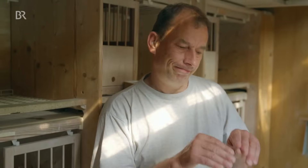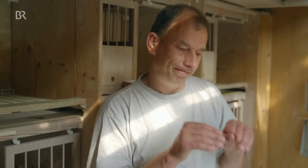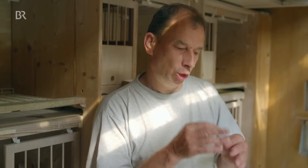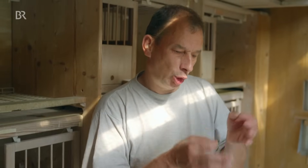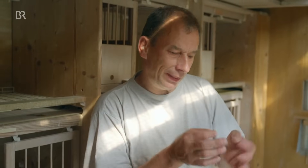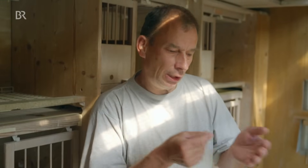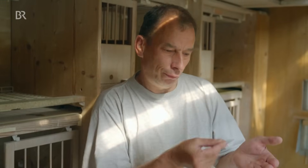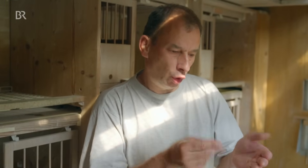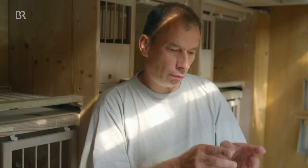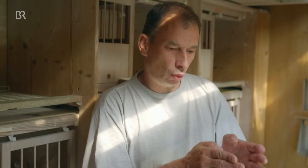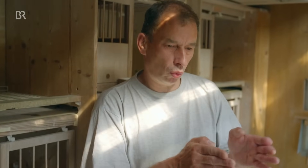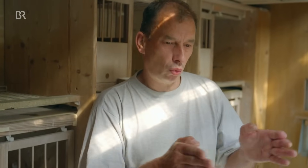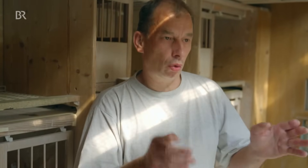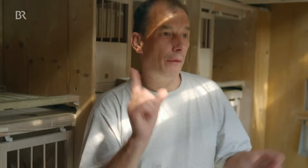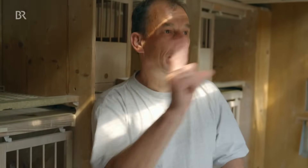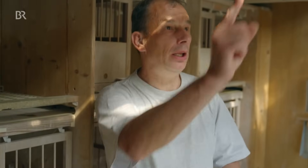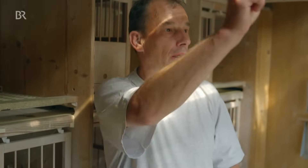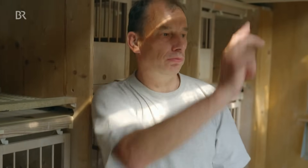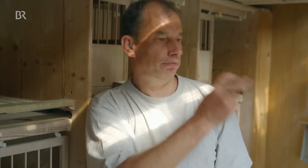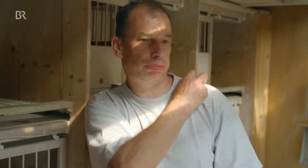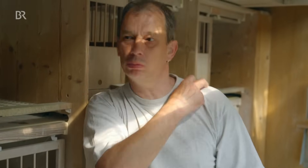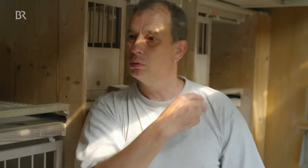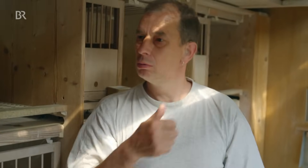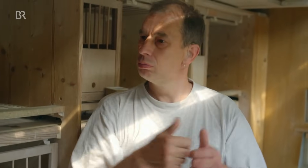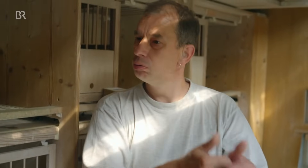Also wenn du die von klein auf trainierst, kommen die schon auf deine Schulter geflogen.